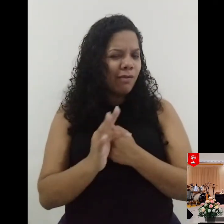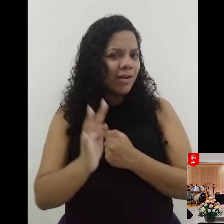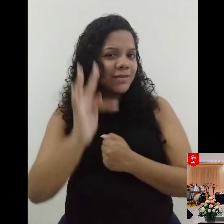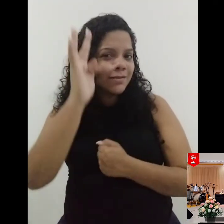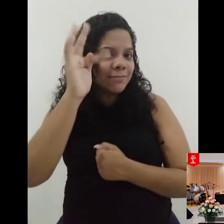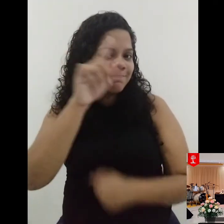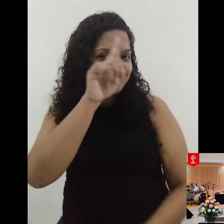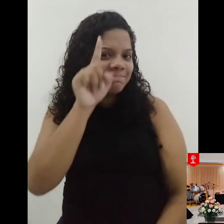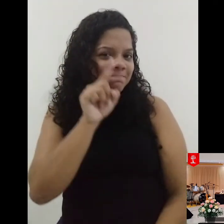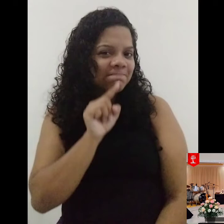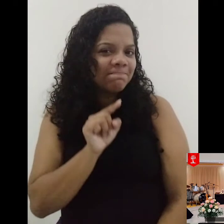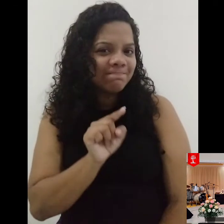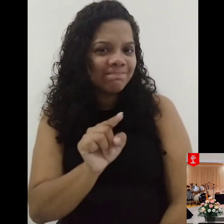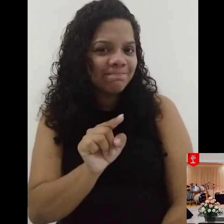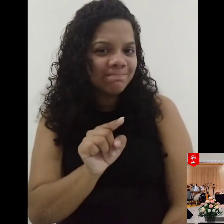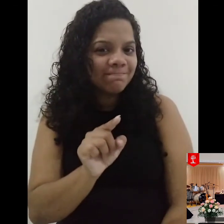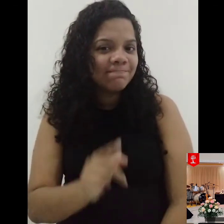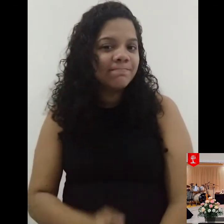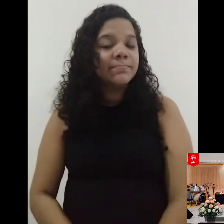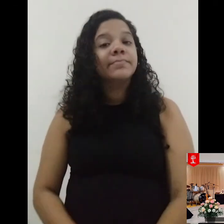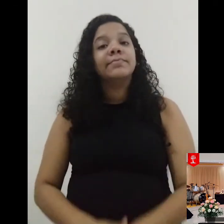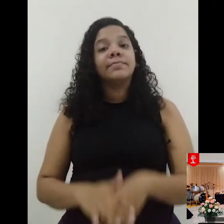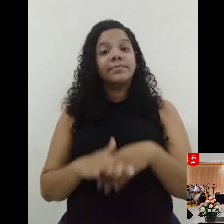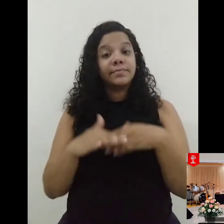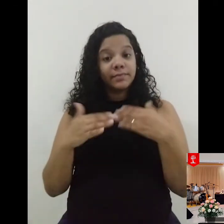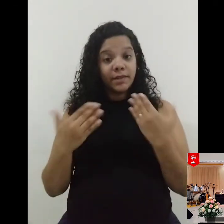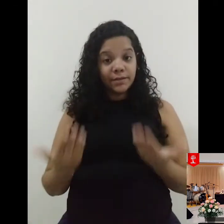precisamos nos apresentar a Deus com humildade,